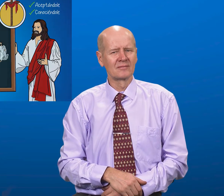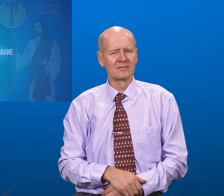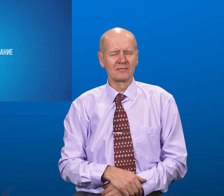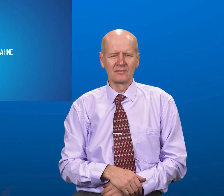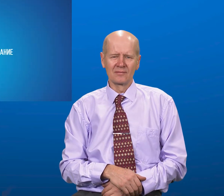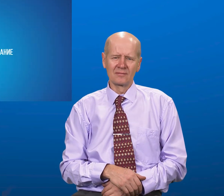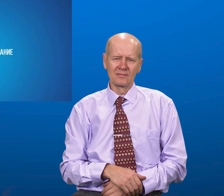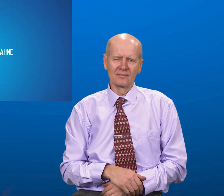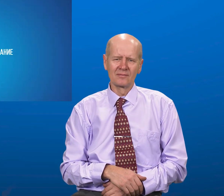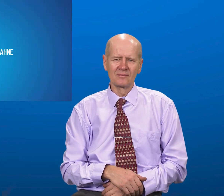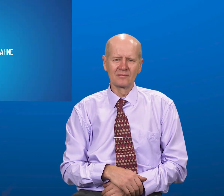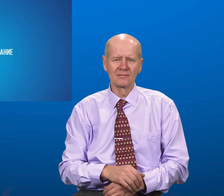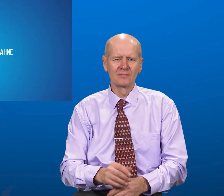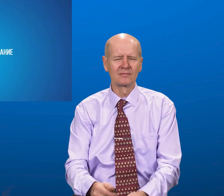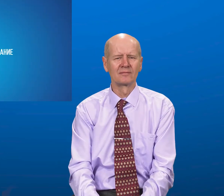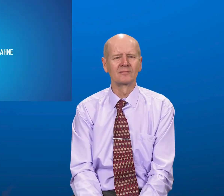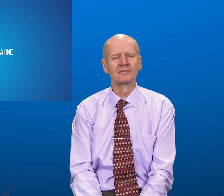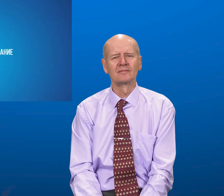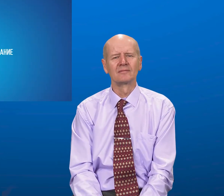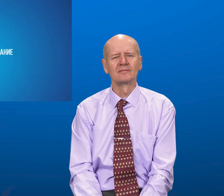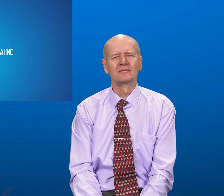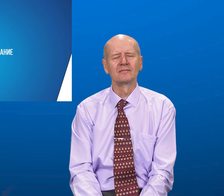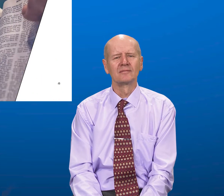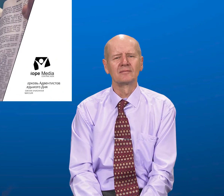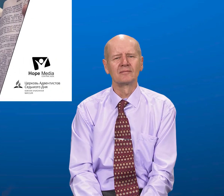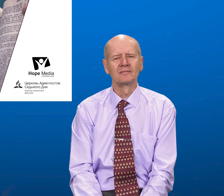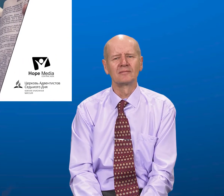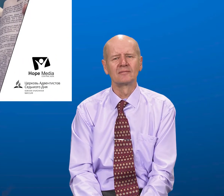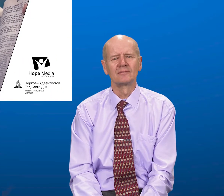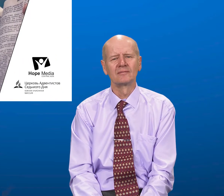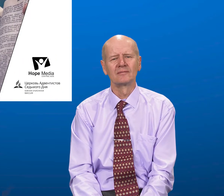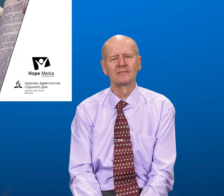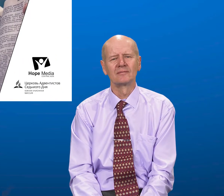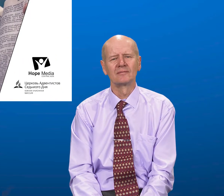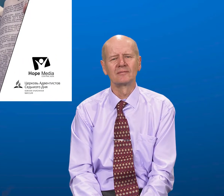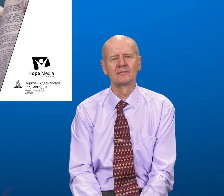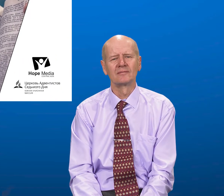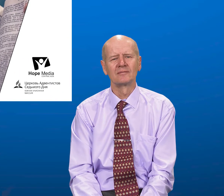вечности. Адвентистское образование – наш выбор.